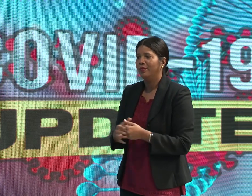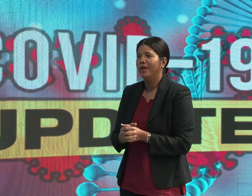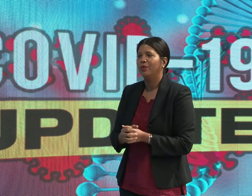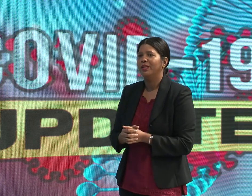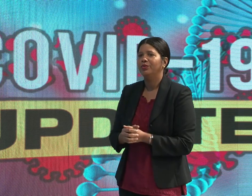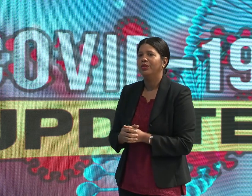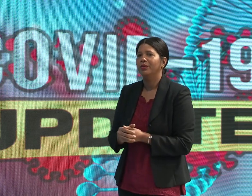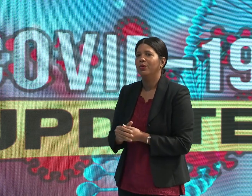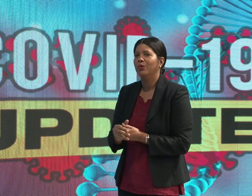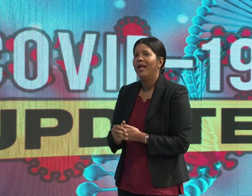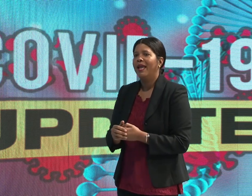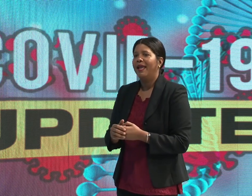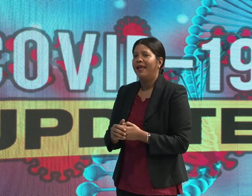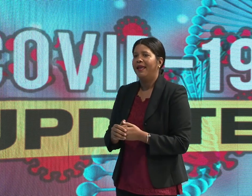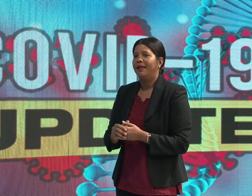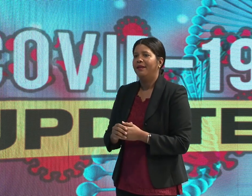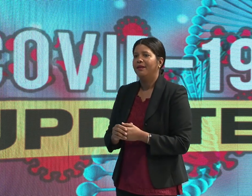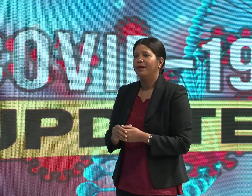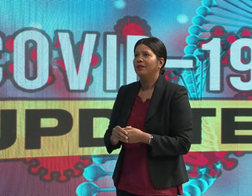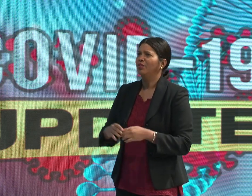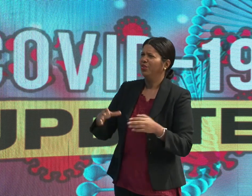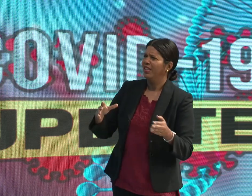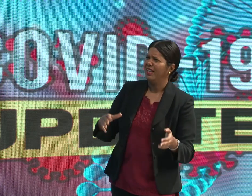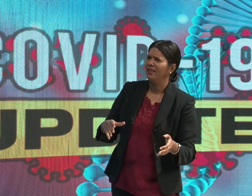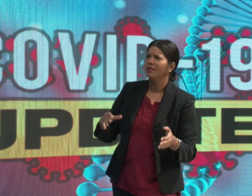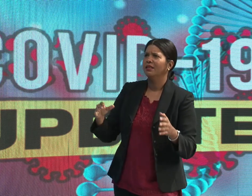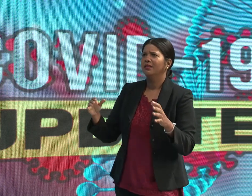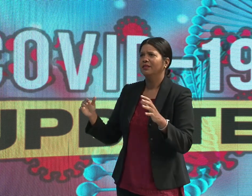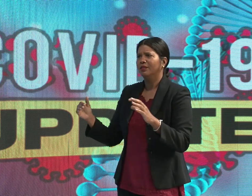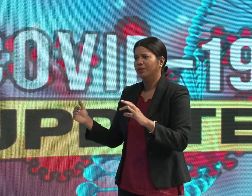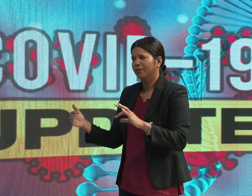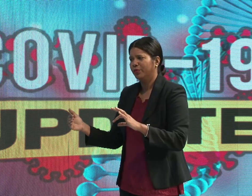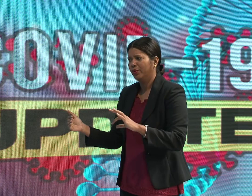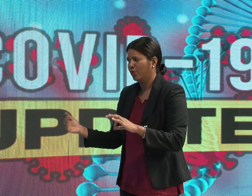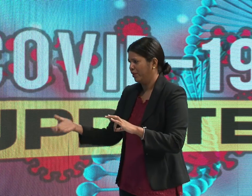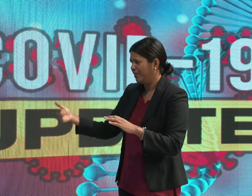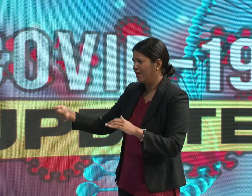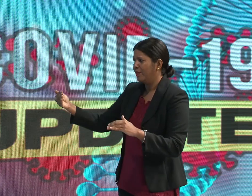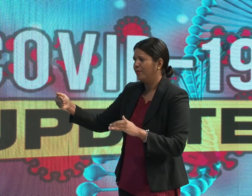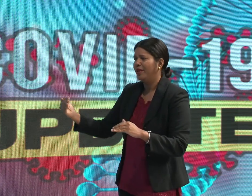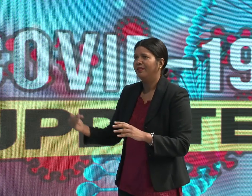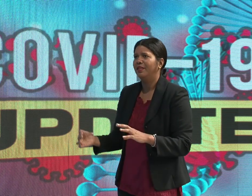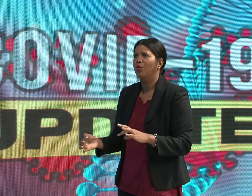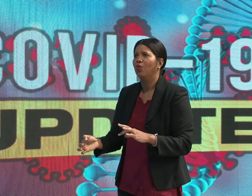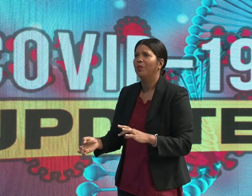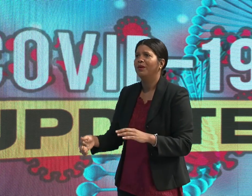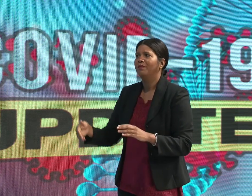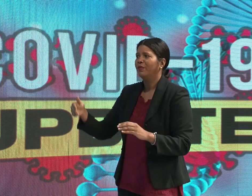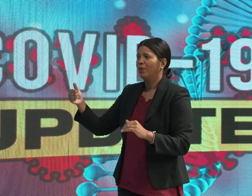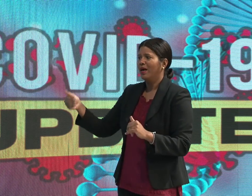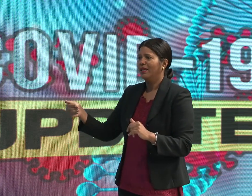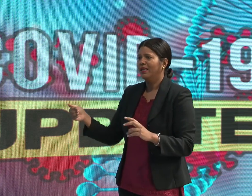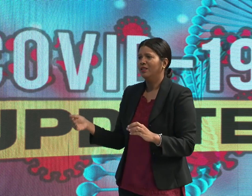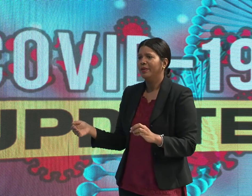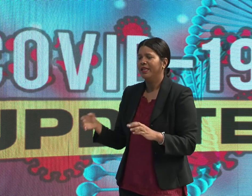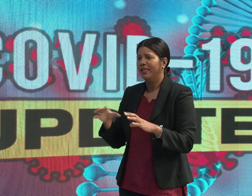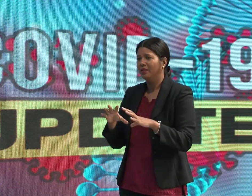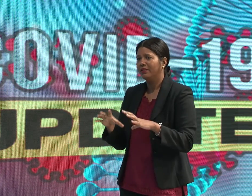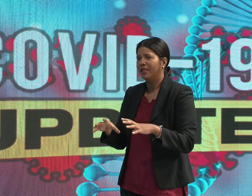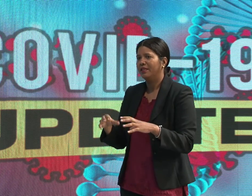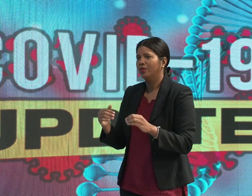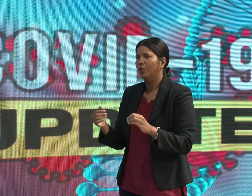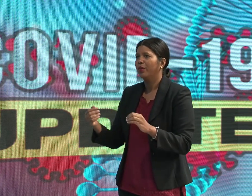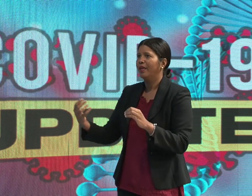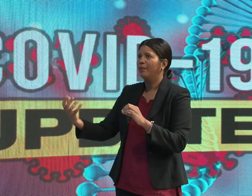Ploegen werken we natuurlijk ook. En dat stukje reinigen, contact met mensen die komen. We hadden aan het begin